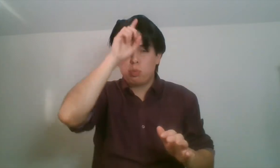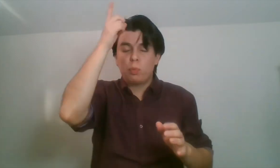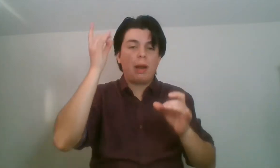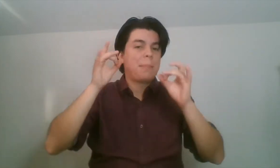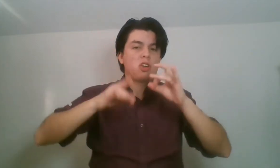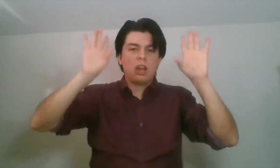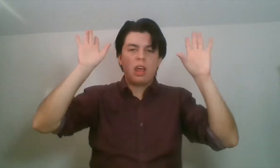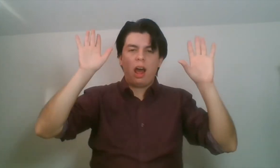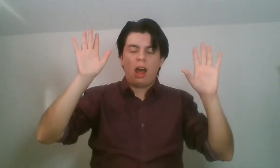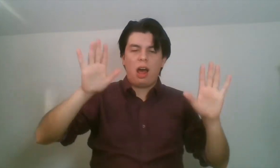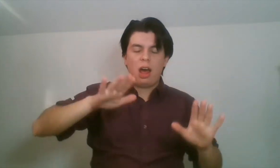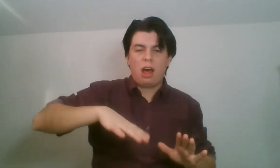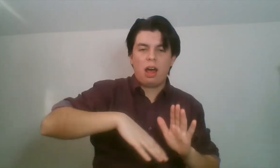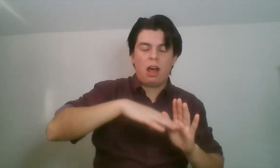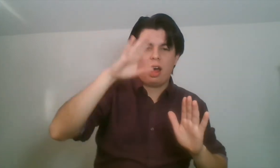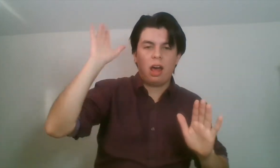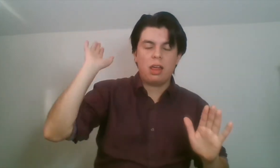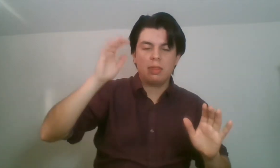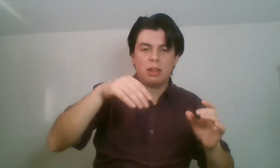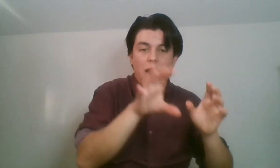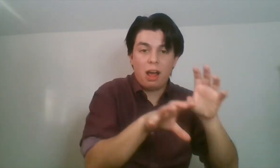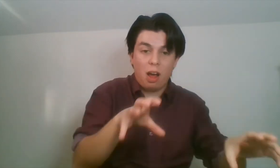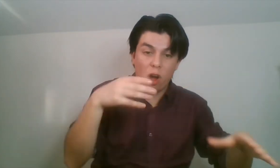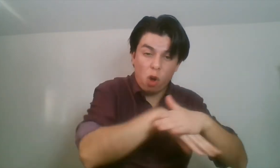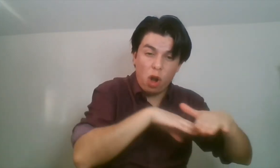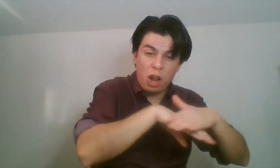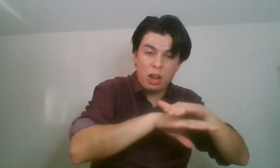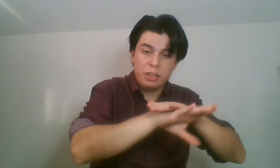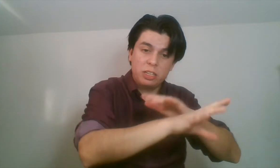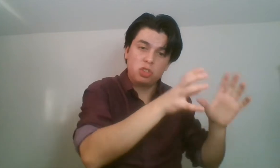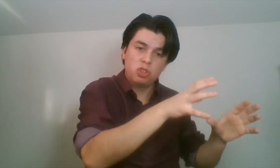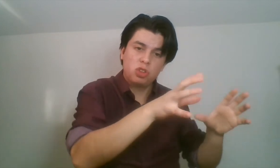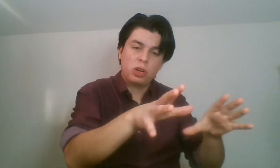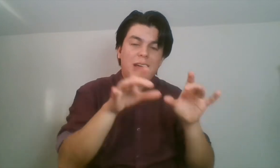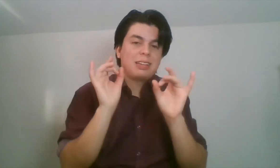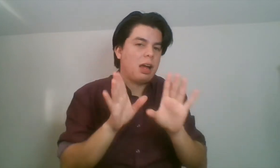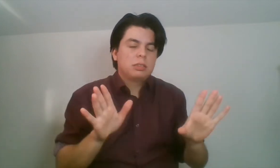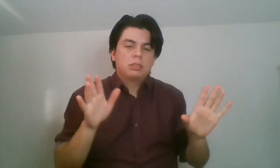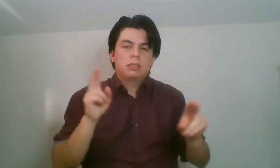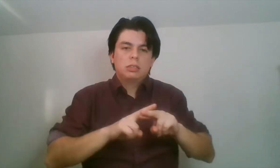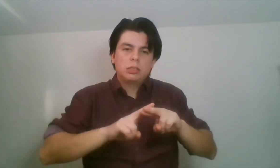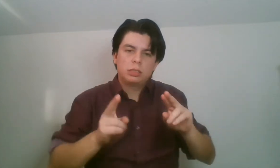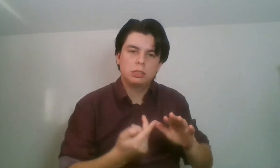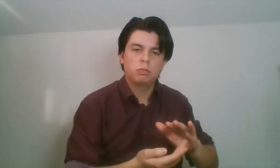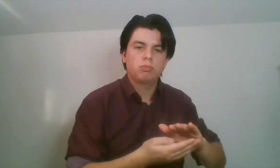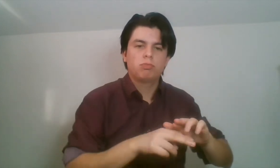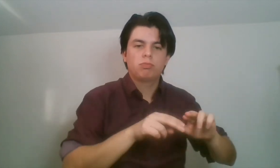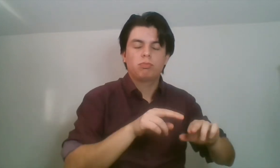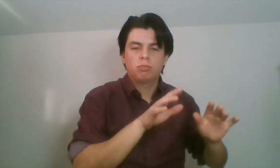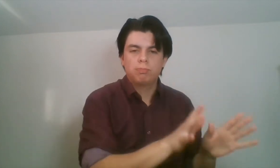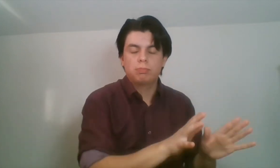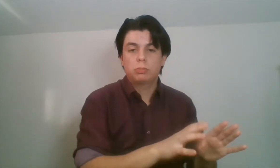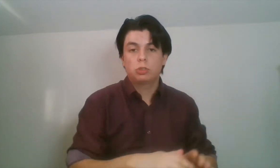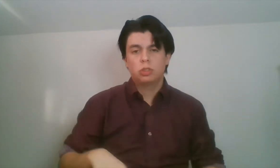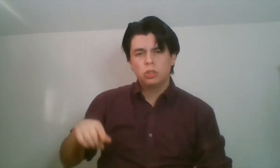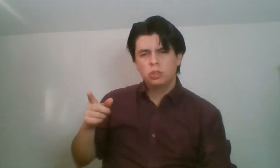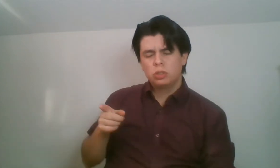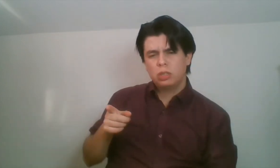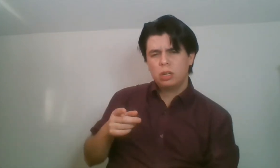estaba proscrito como ahora, uh-huh. ¿no? No era una Perfecto, no era una falta ni era No era un una